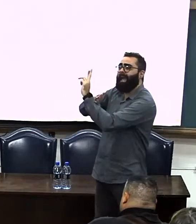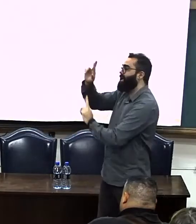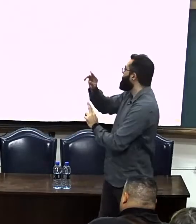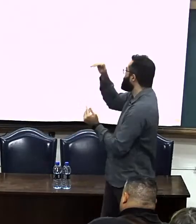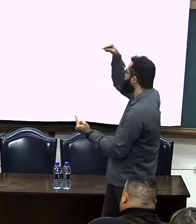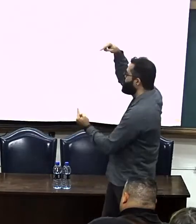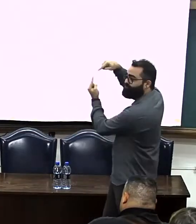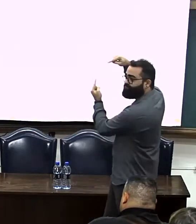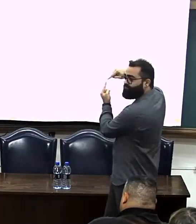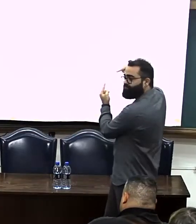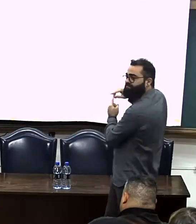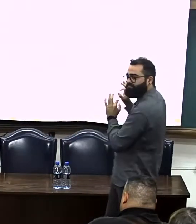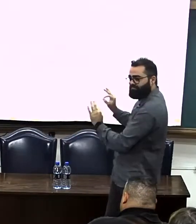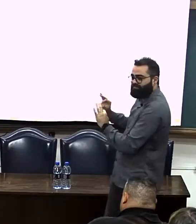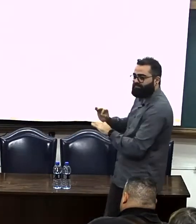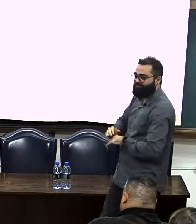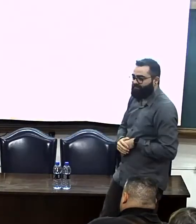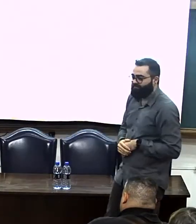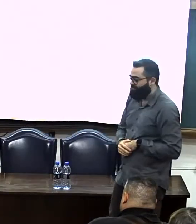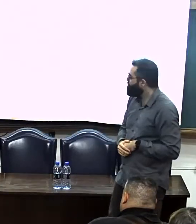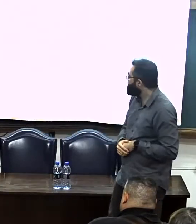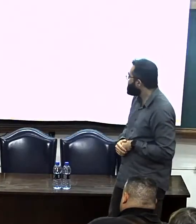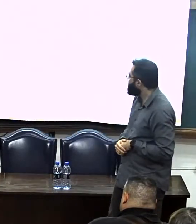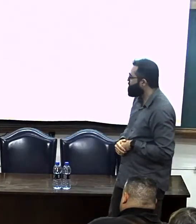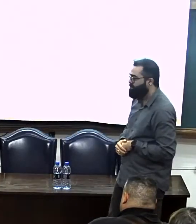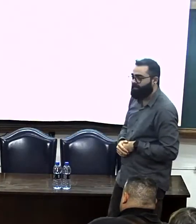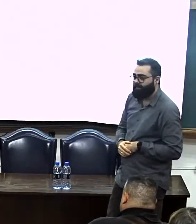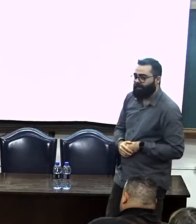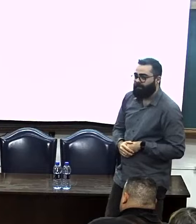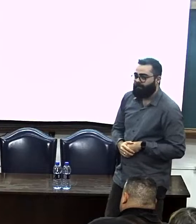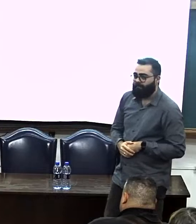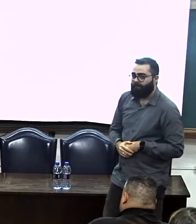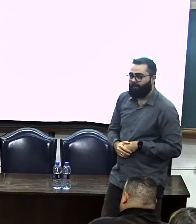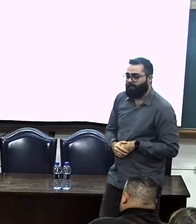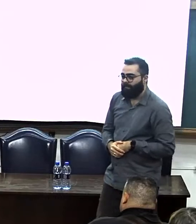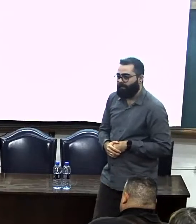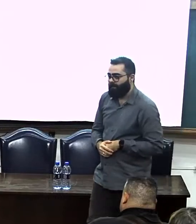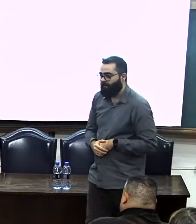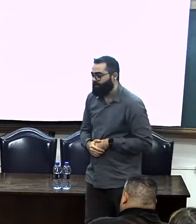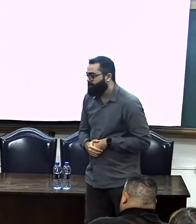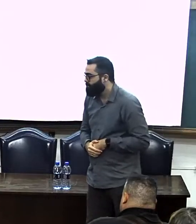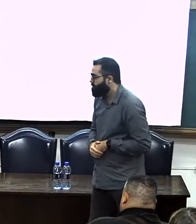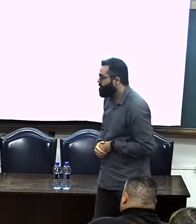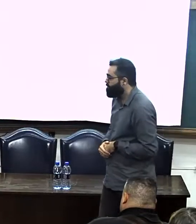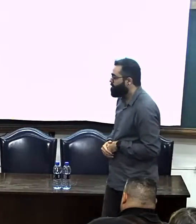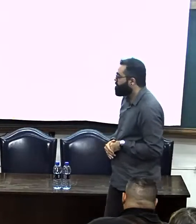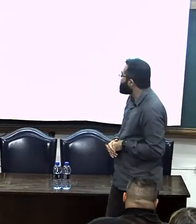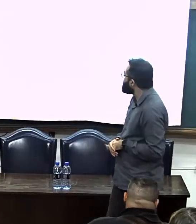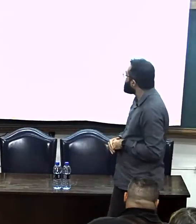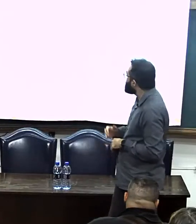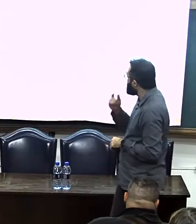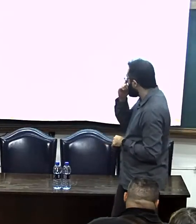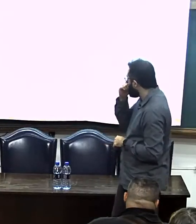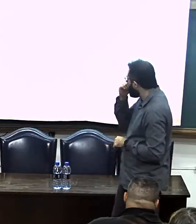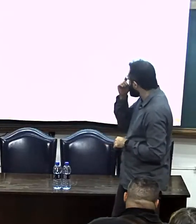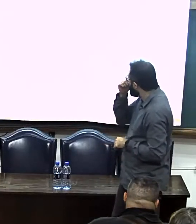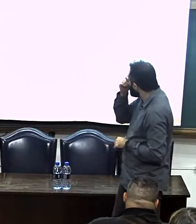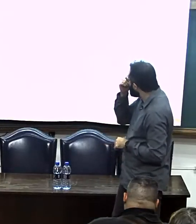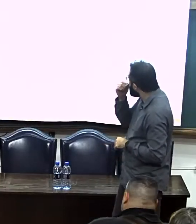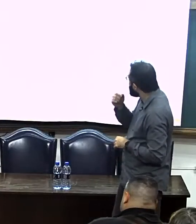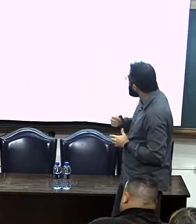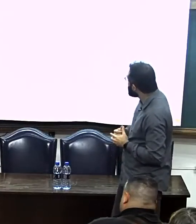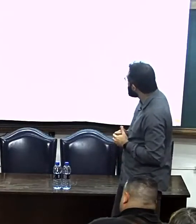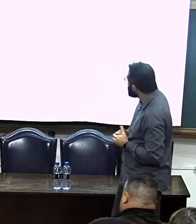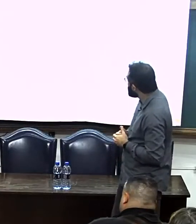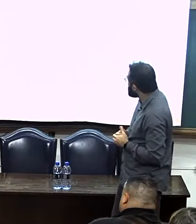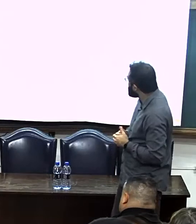F0, mas a altura da mandíbula permanece a mesma nos 3 casos, permanece muito parecida, né, nos